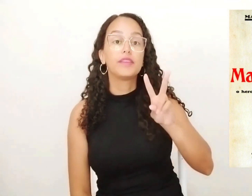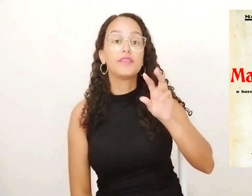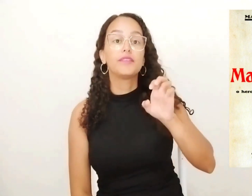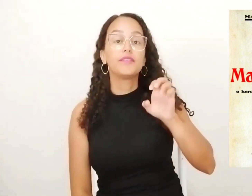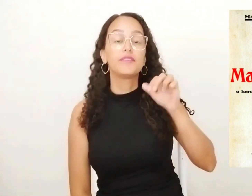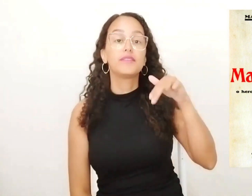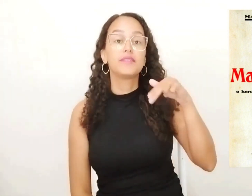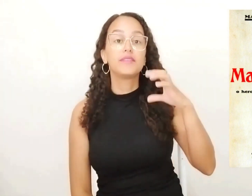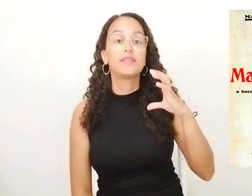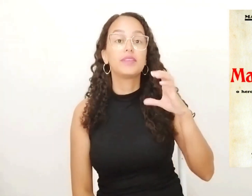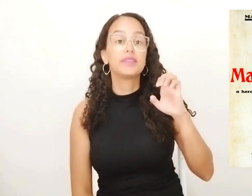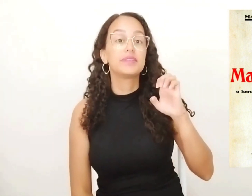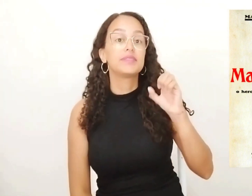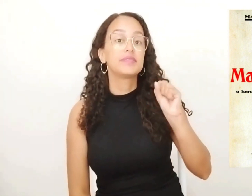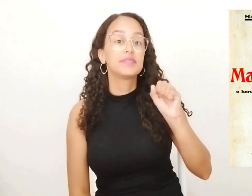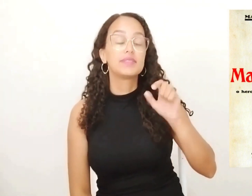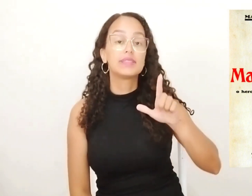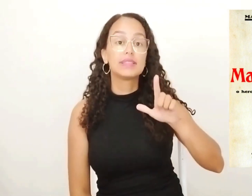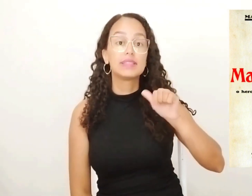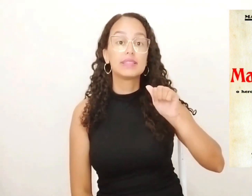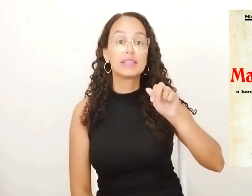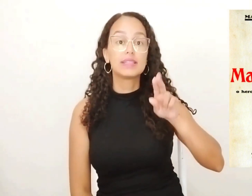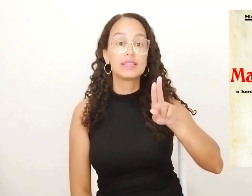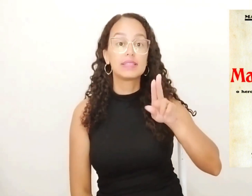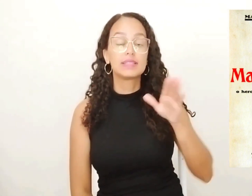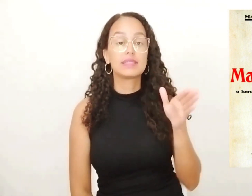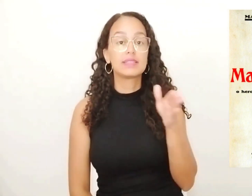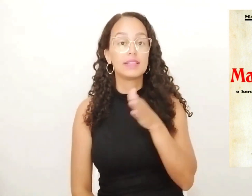O gigante Piamã, comedor de gente.